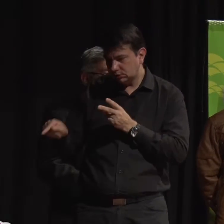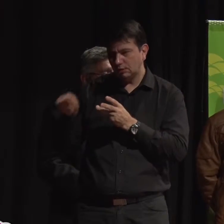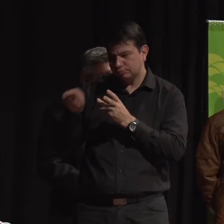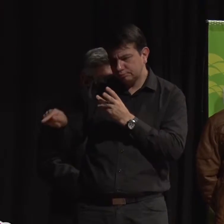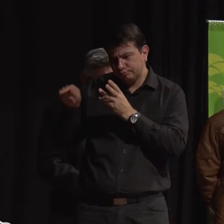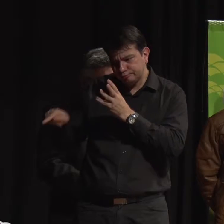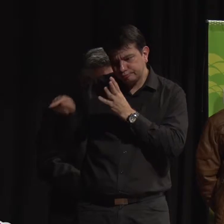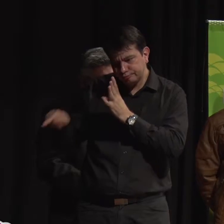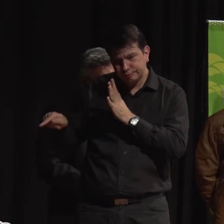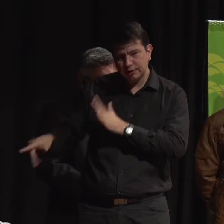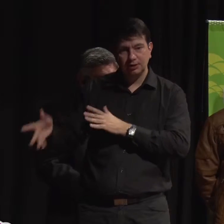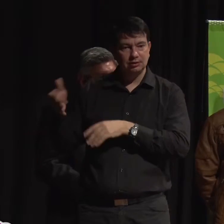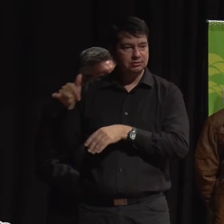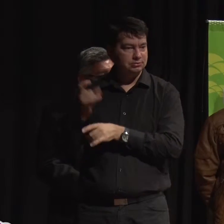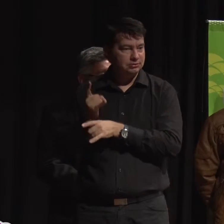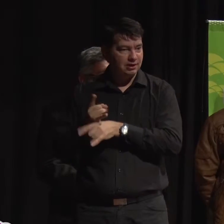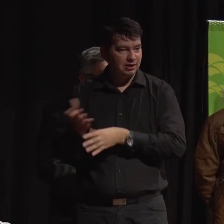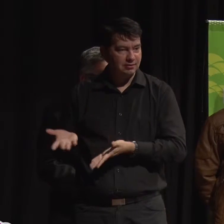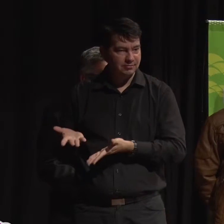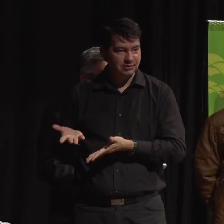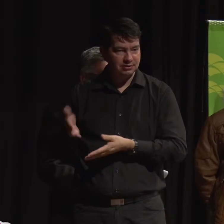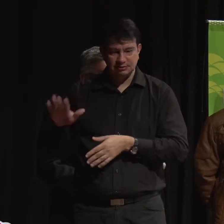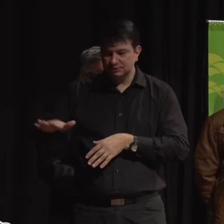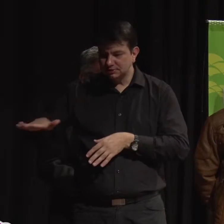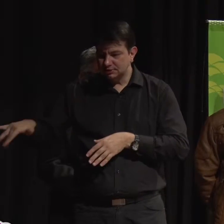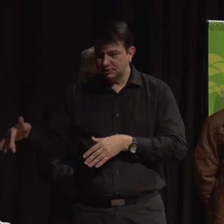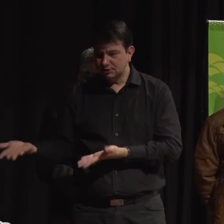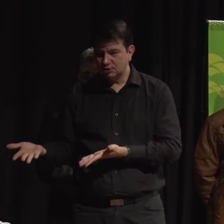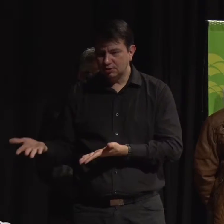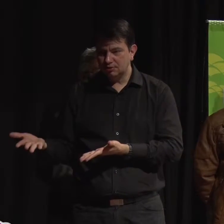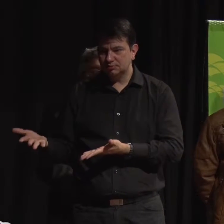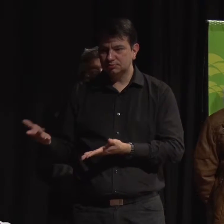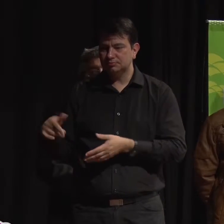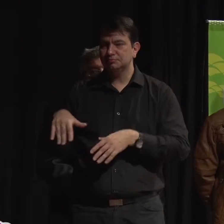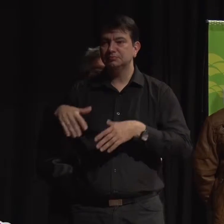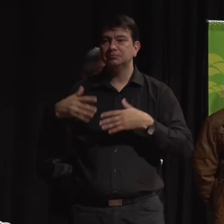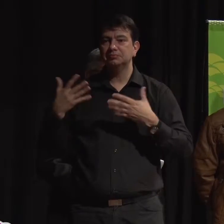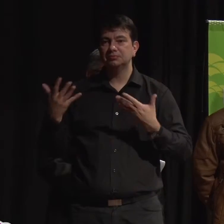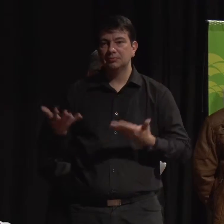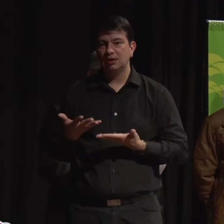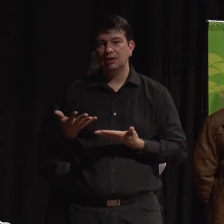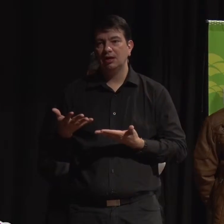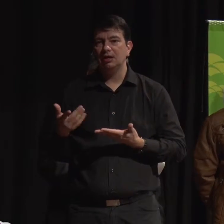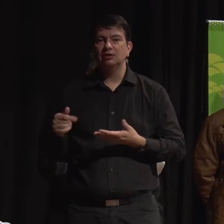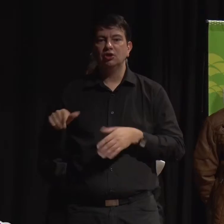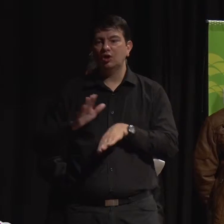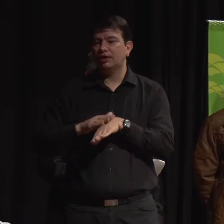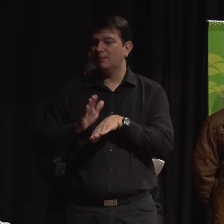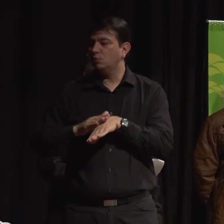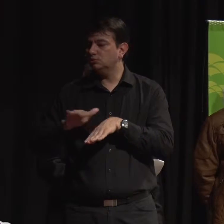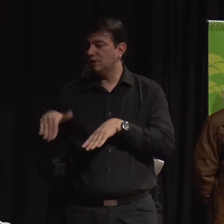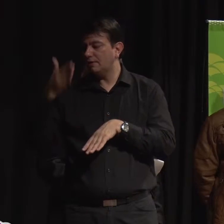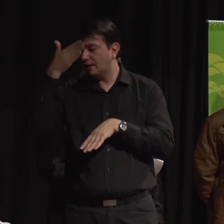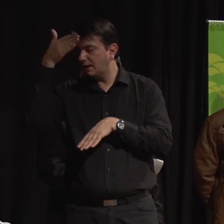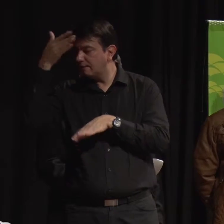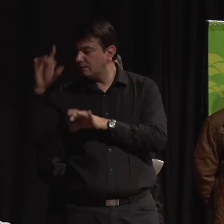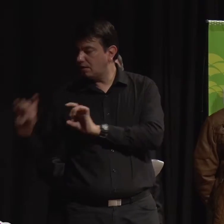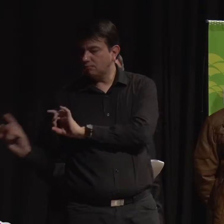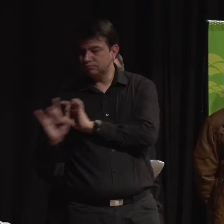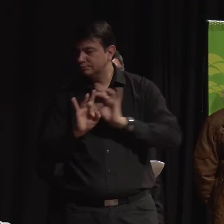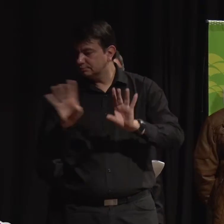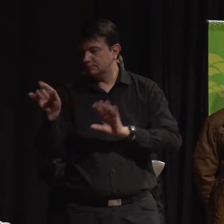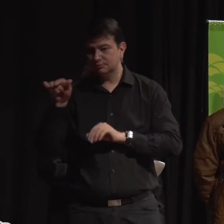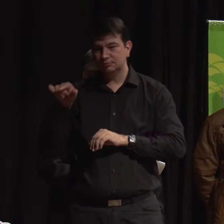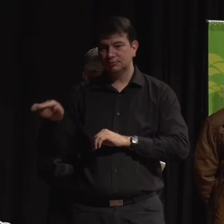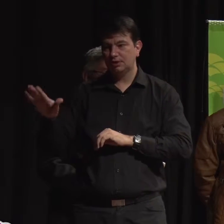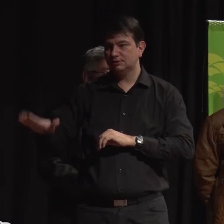siempre los niños son los que están utilizados en esas en esas publicidades como los agentes transmisores de todos los patógenos